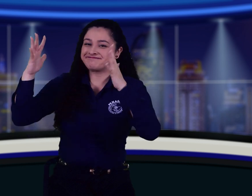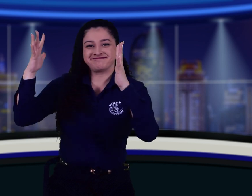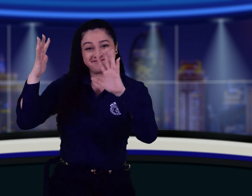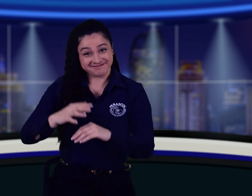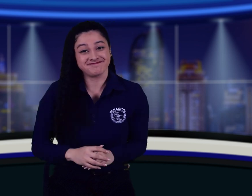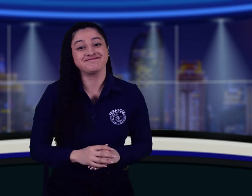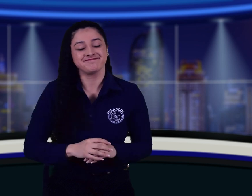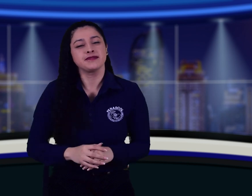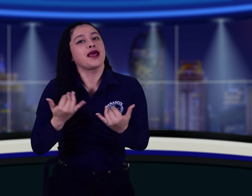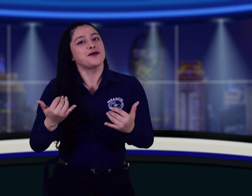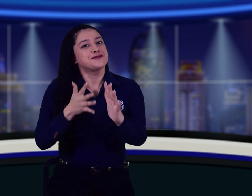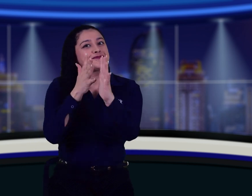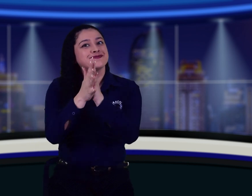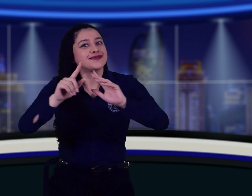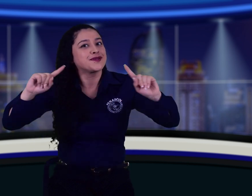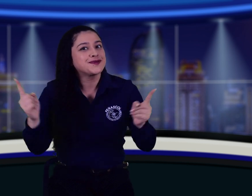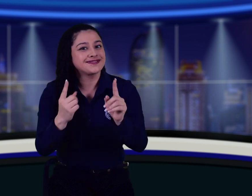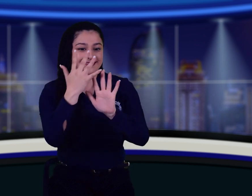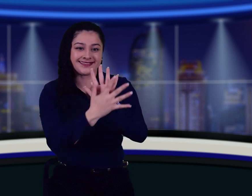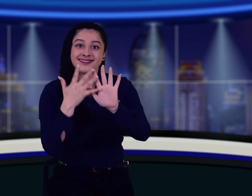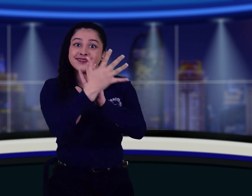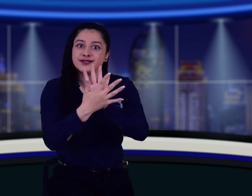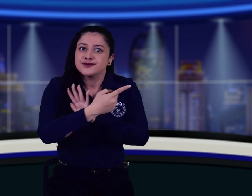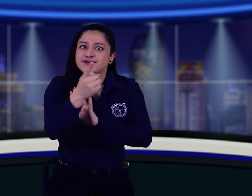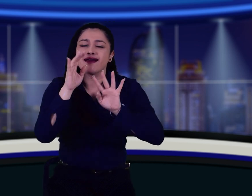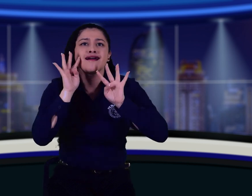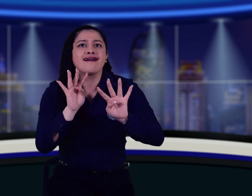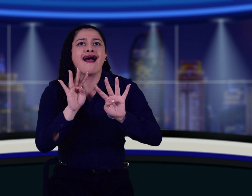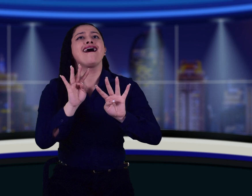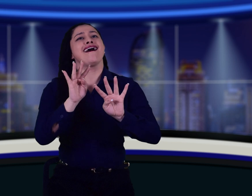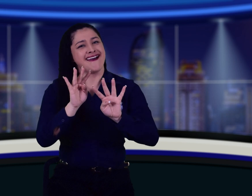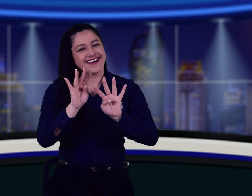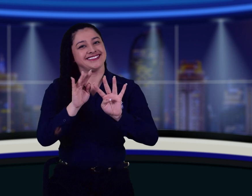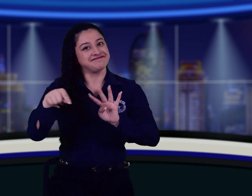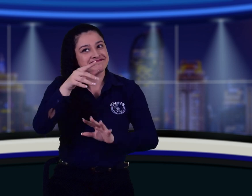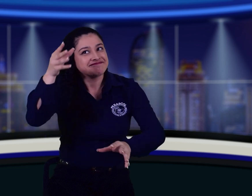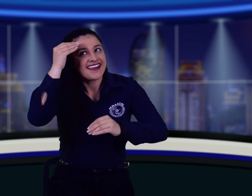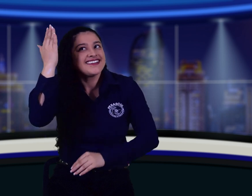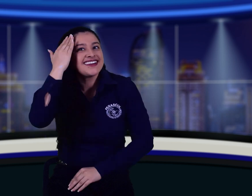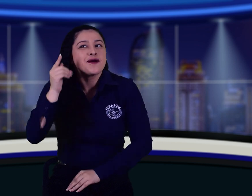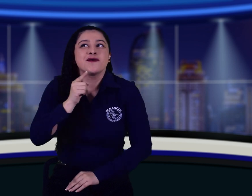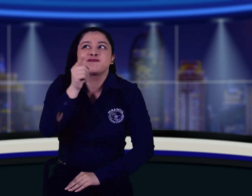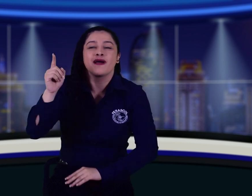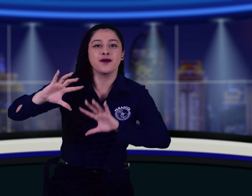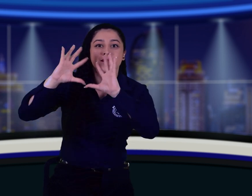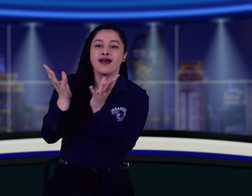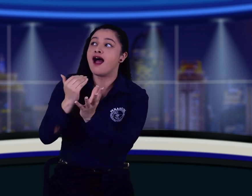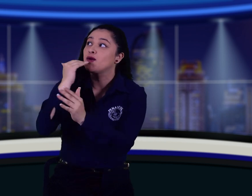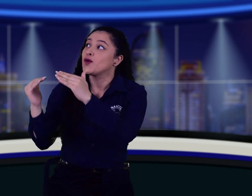comunidad sorda Argentina para poder conseguir esa ley que reconoce la lengua de señas Este era nuestro avance informativo para el día de hoy siempre